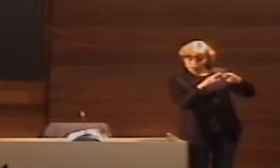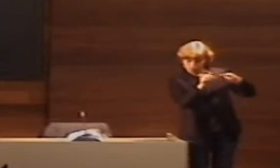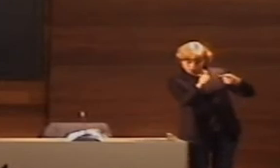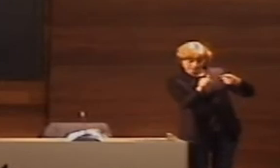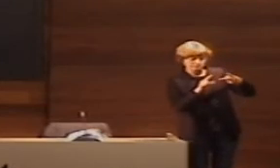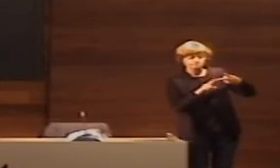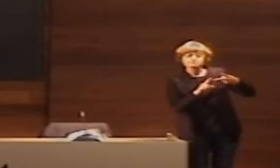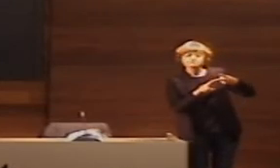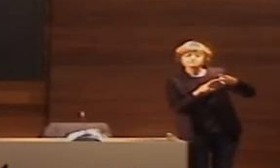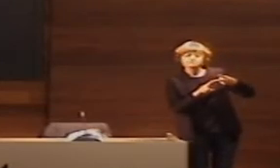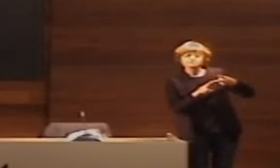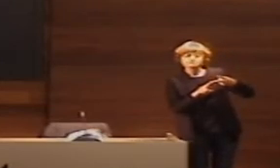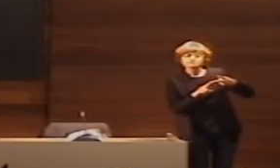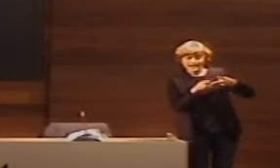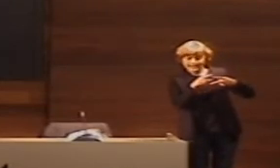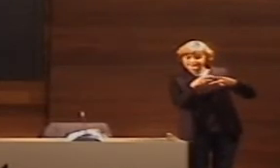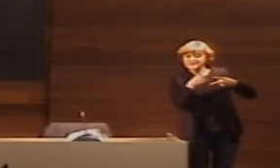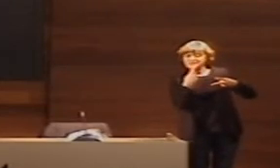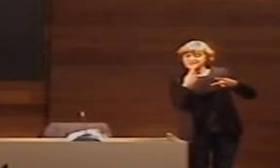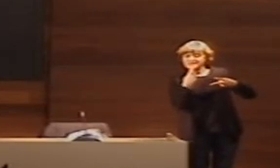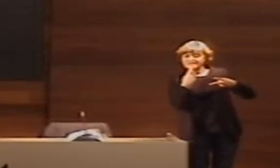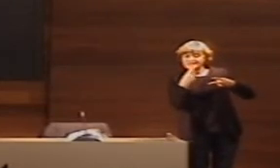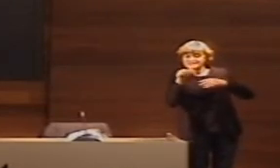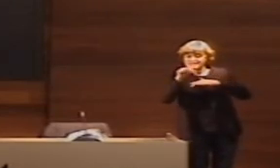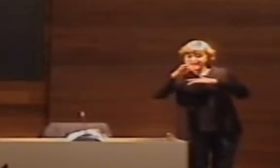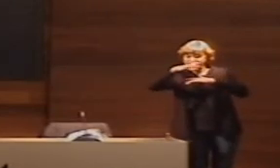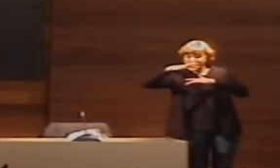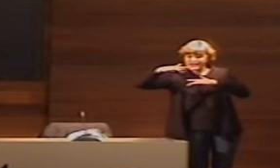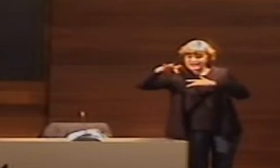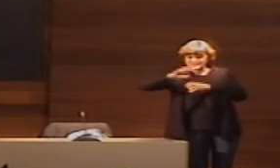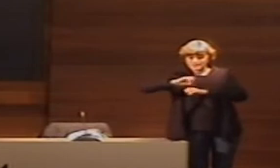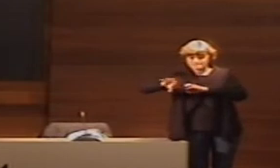que el metano es más contaminante